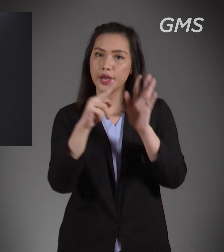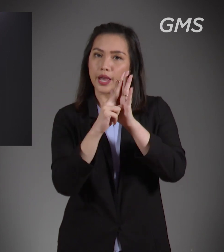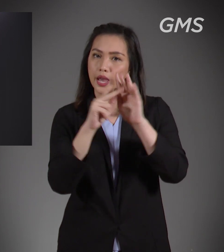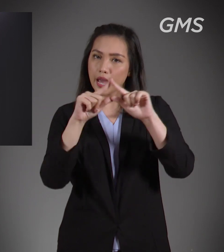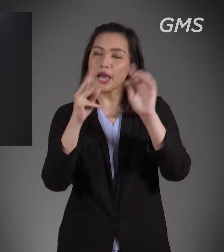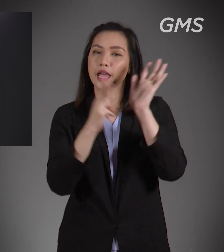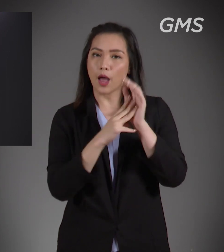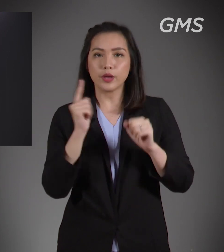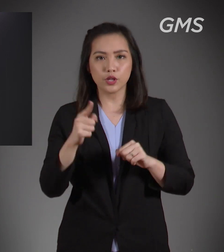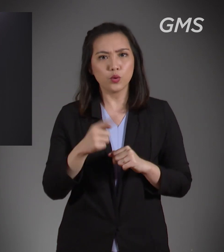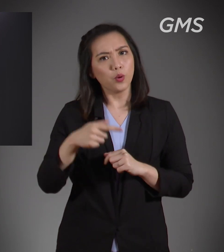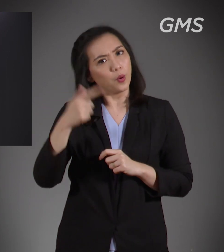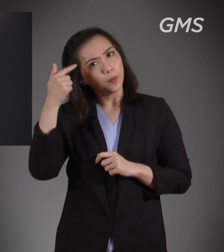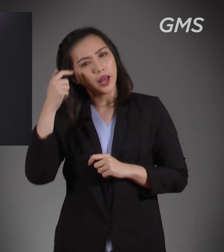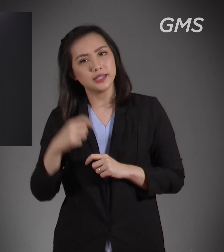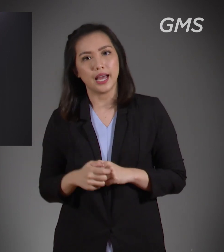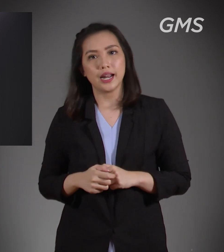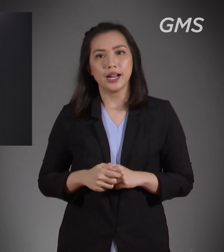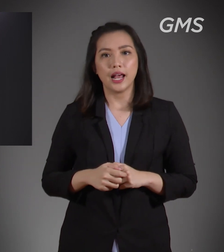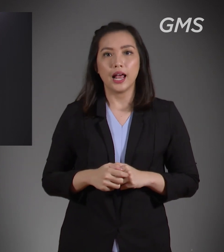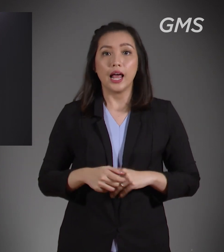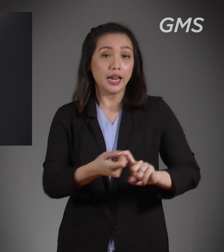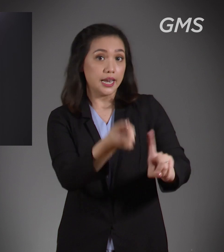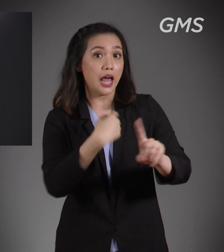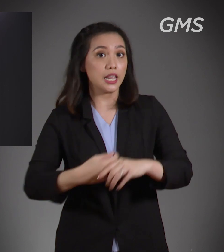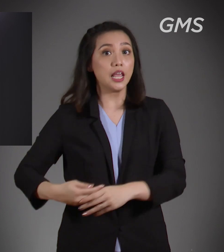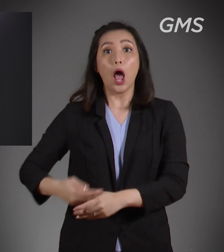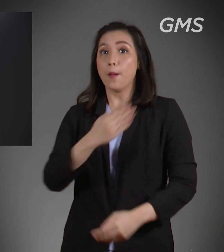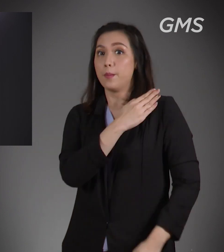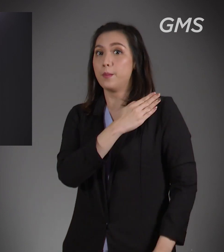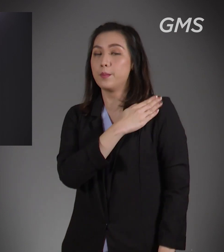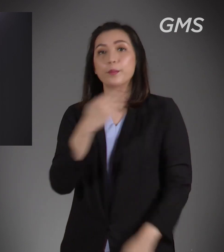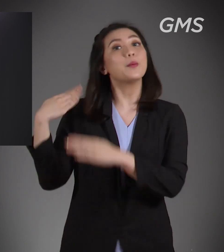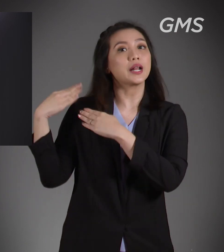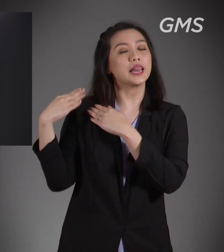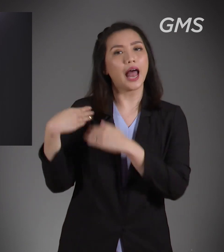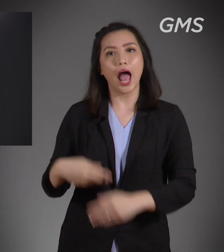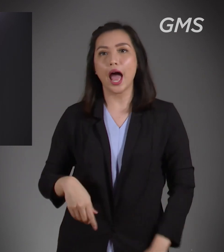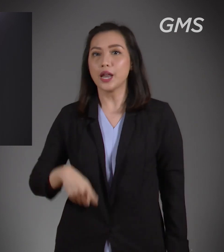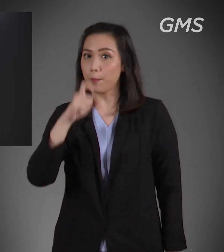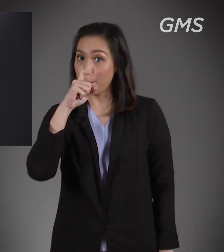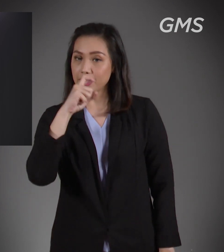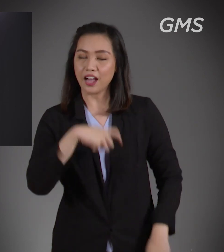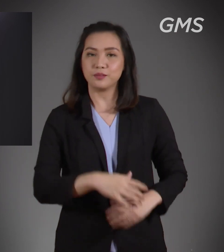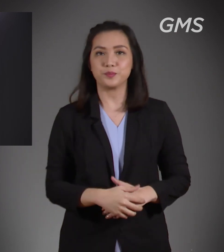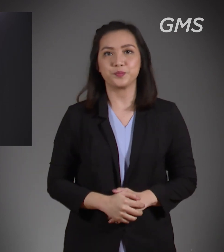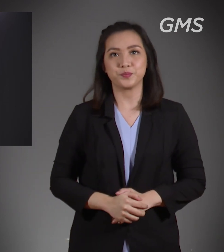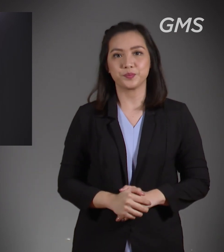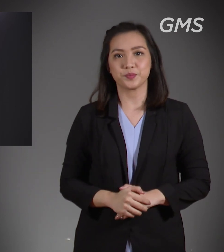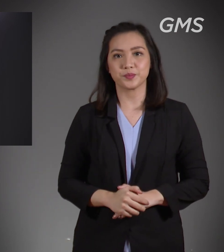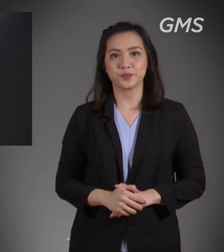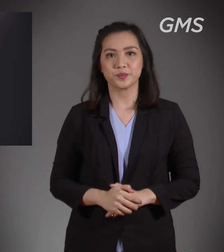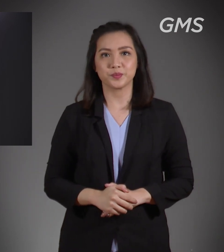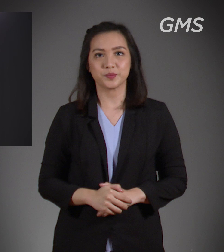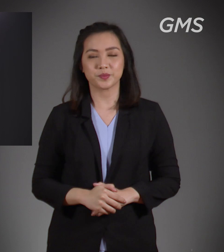zamannya tentunya Israel terbagi menjadi dua suku bersama dengan dia, Yehuda dan Benyamin. Sisanya